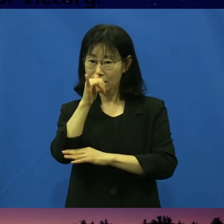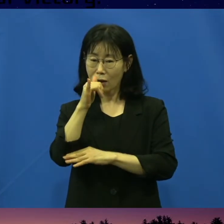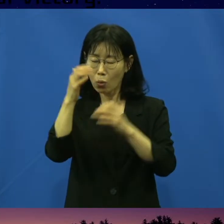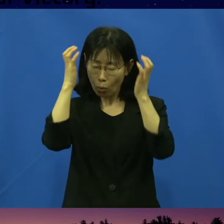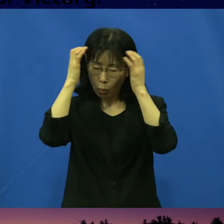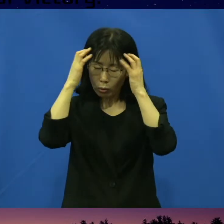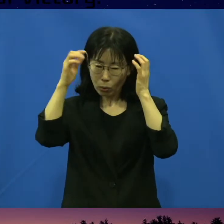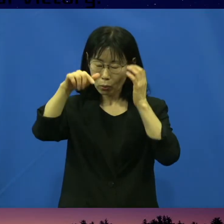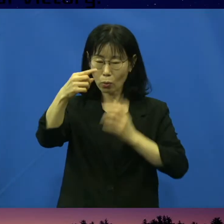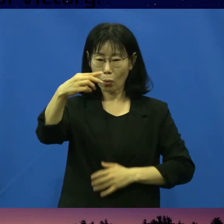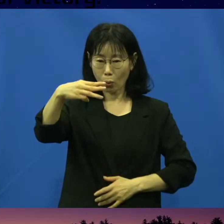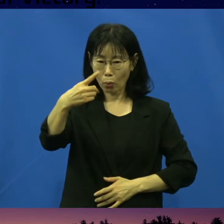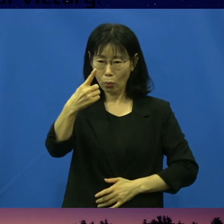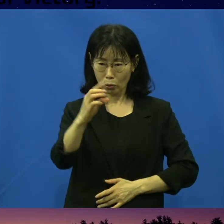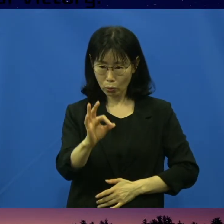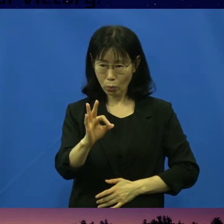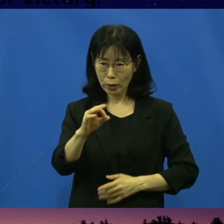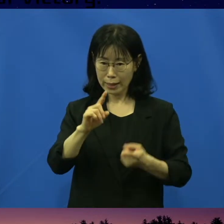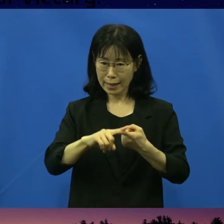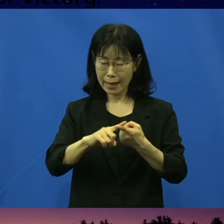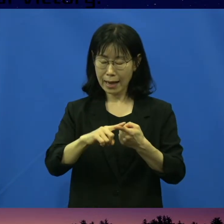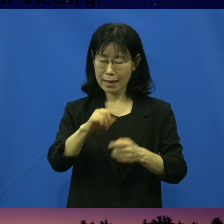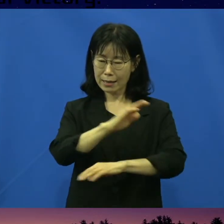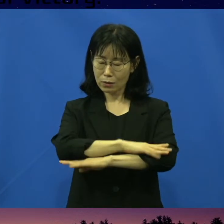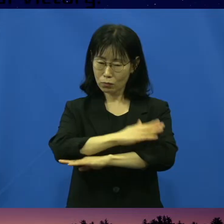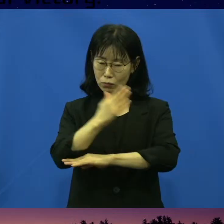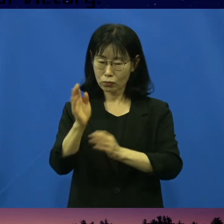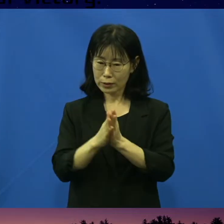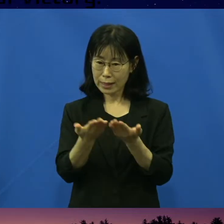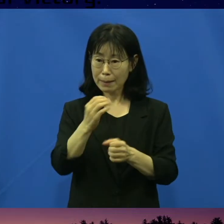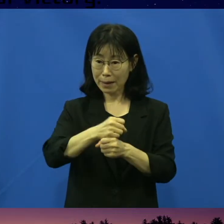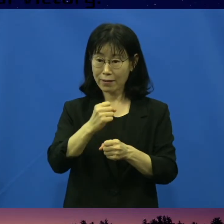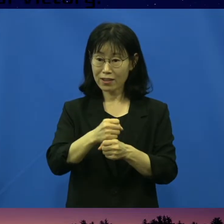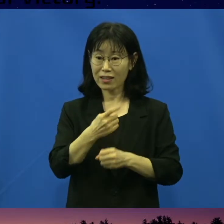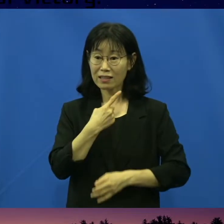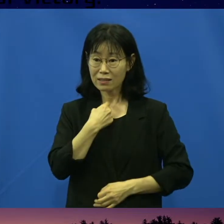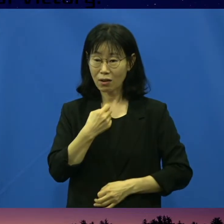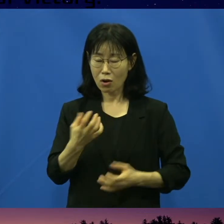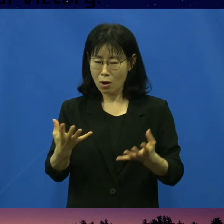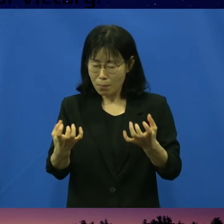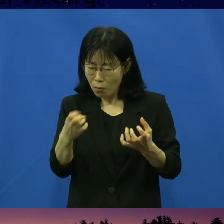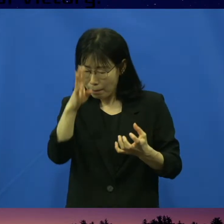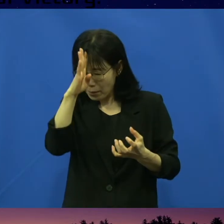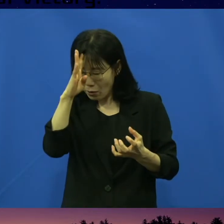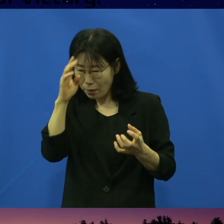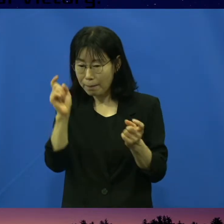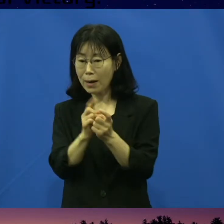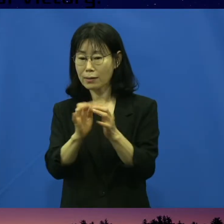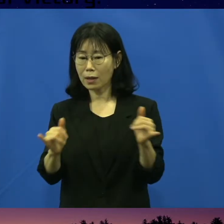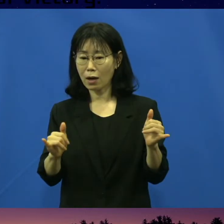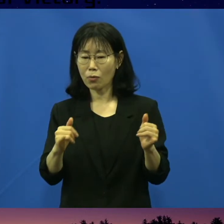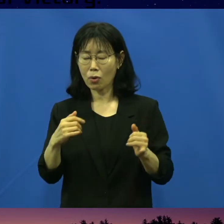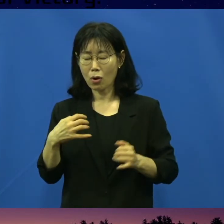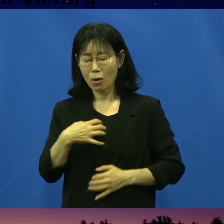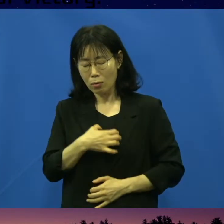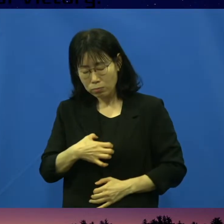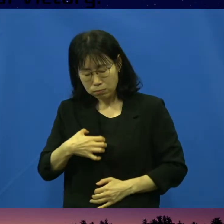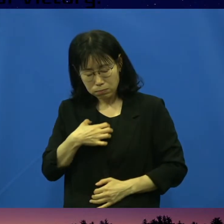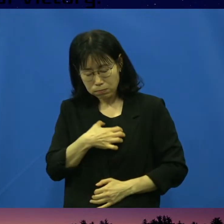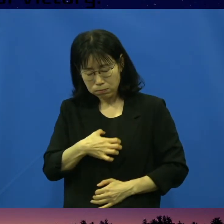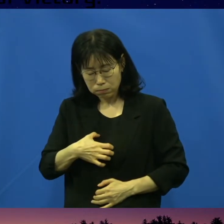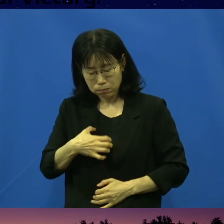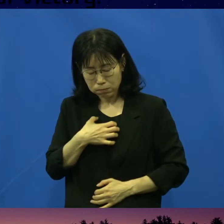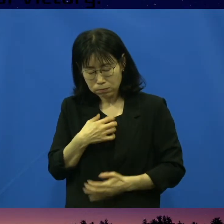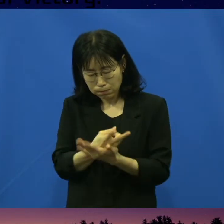환자들의 가장 심각한 결함은 고통을 느끼지 못한다. 그러니까 우리는 고통을 느끼는 걸, 고통을